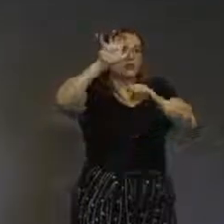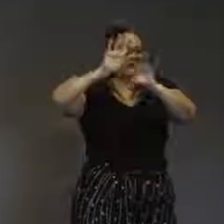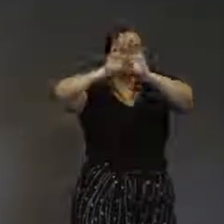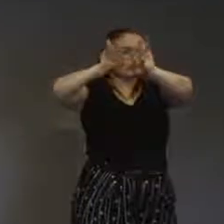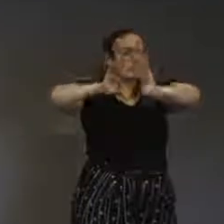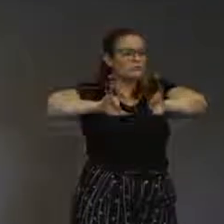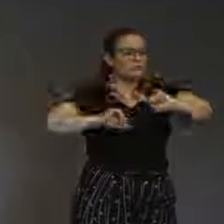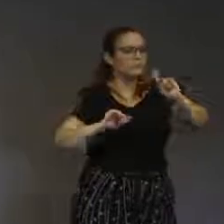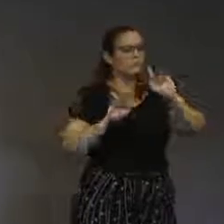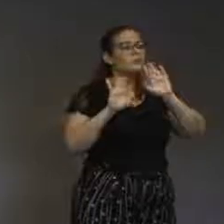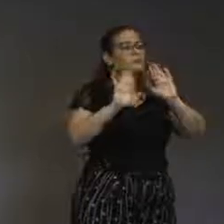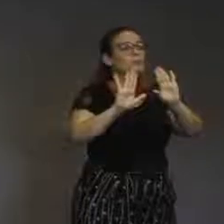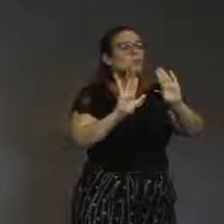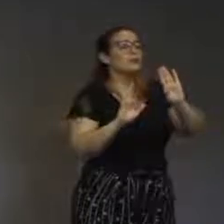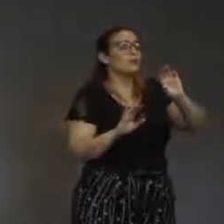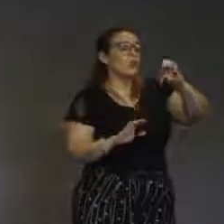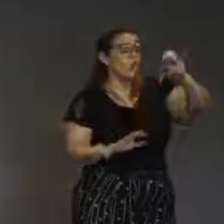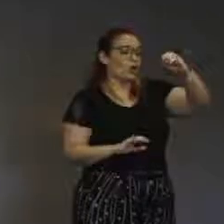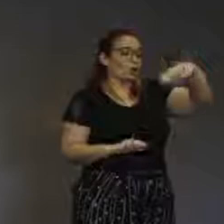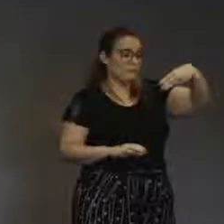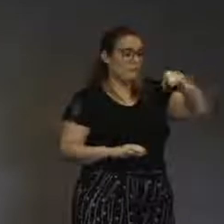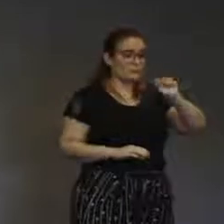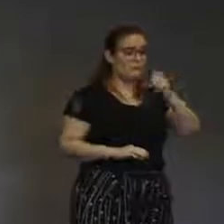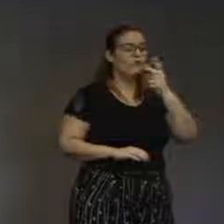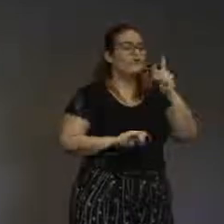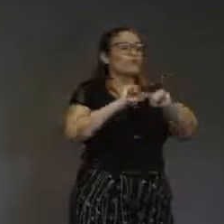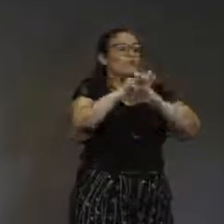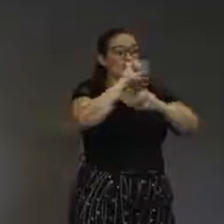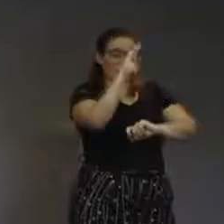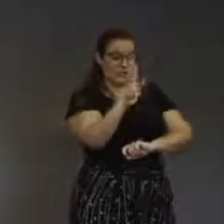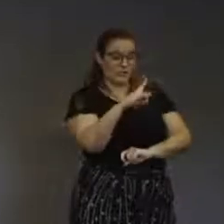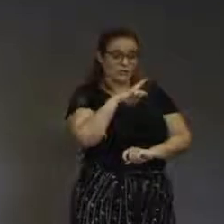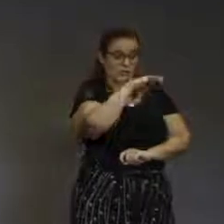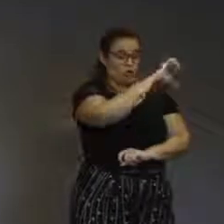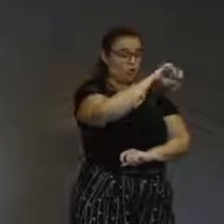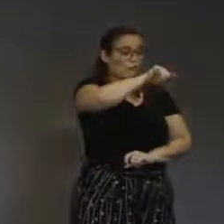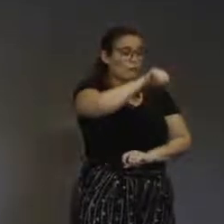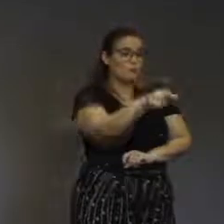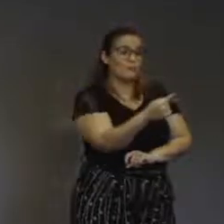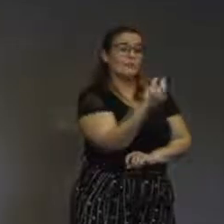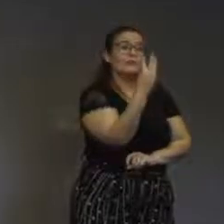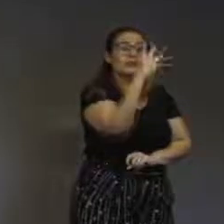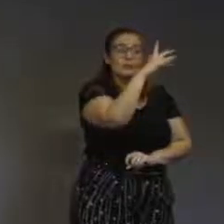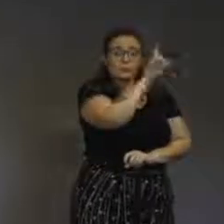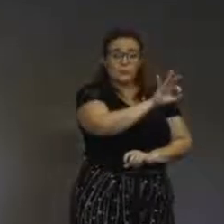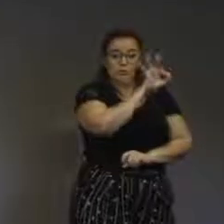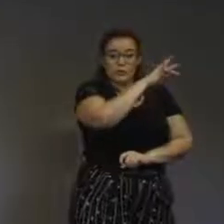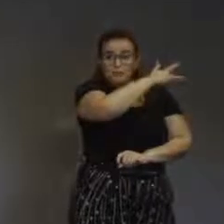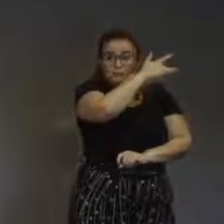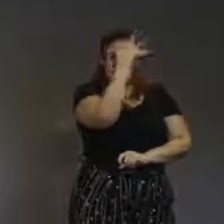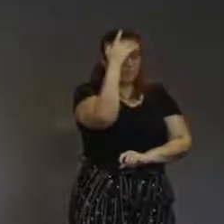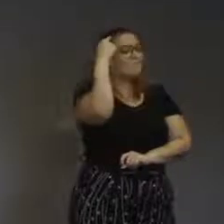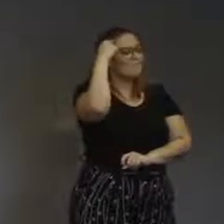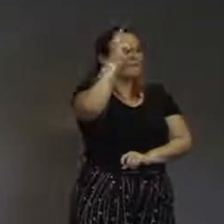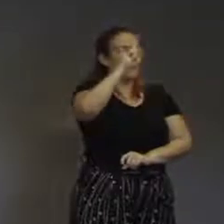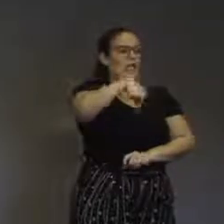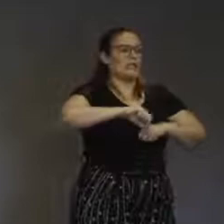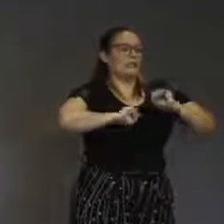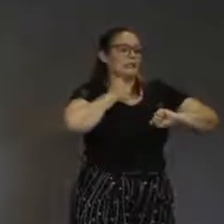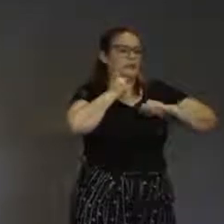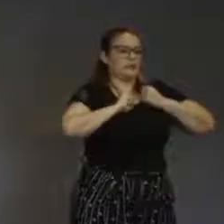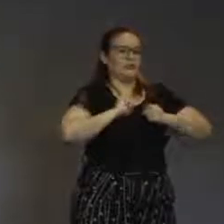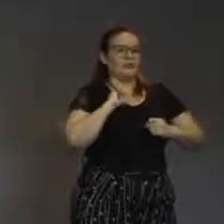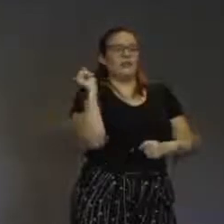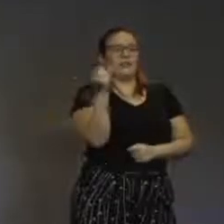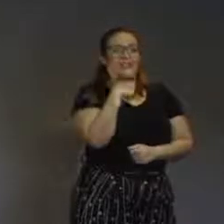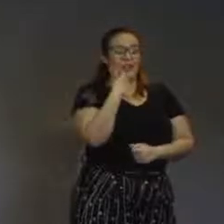Organização Mundial de Saúde dizem que, no Brasil, a gente tem 9,3% de pessoas que se declaram ansiosas. Nós somos recordistas mundiais,